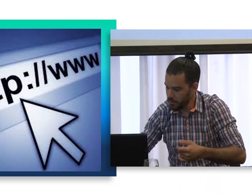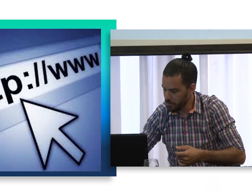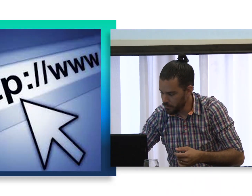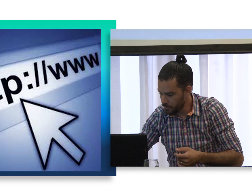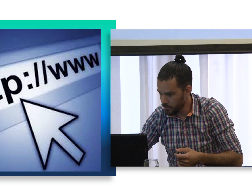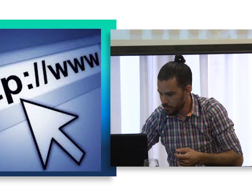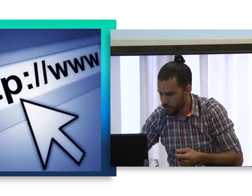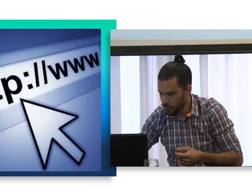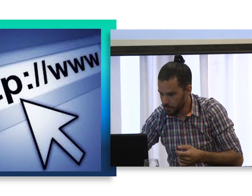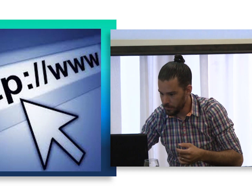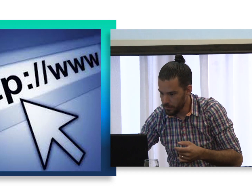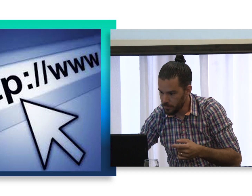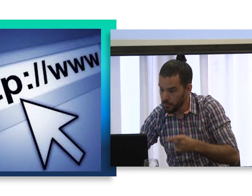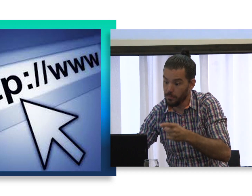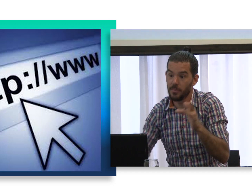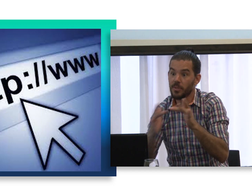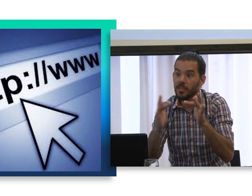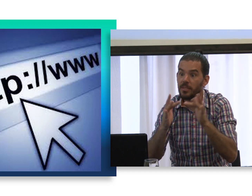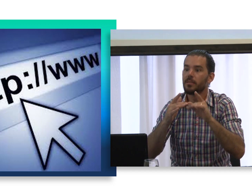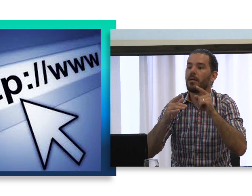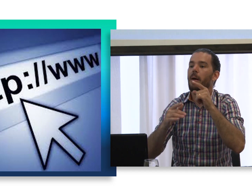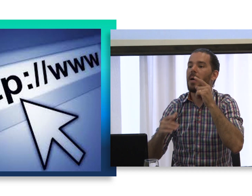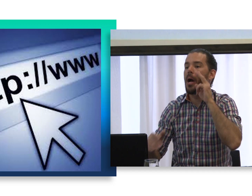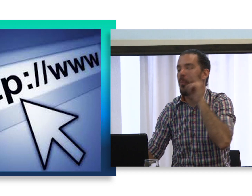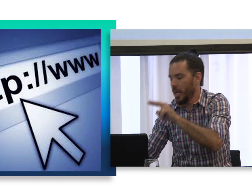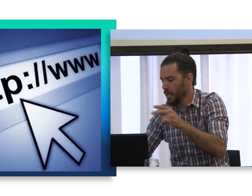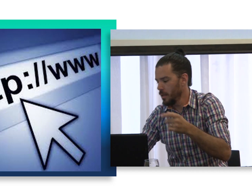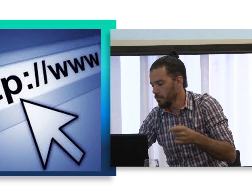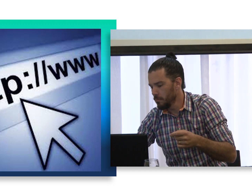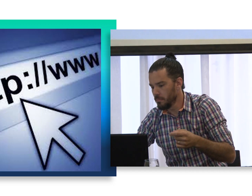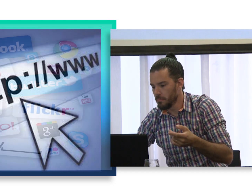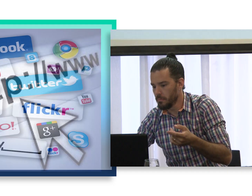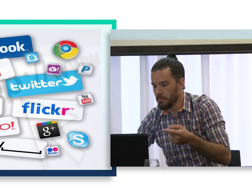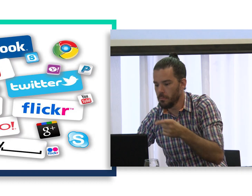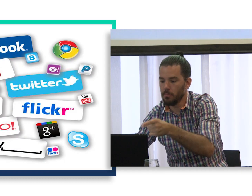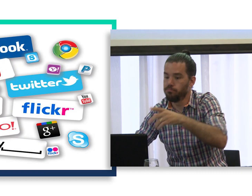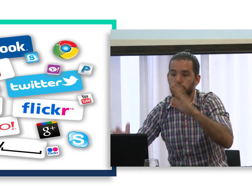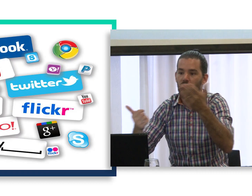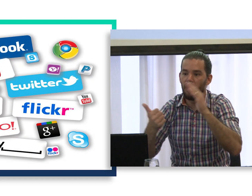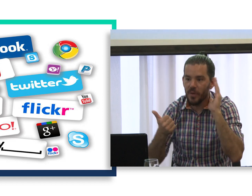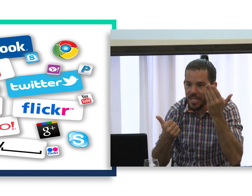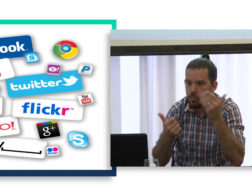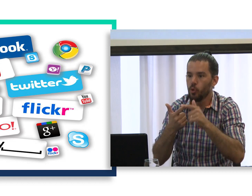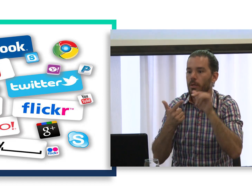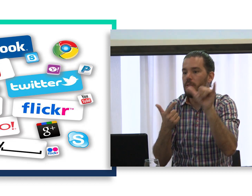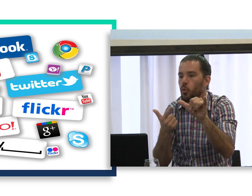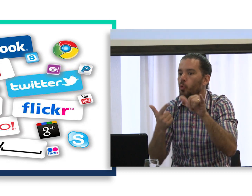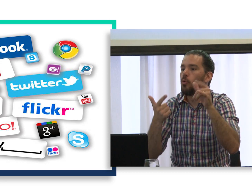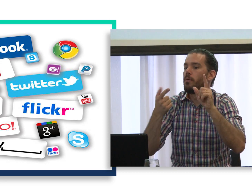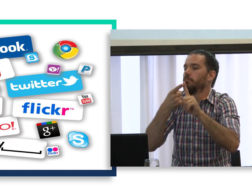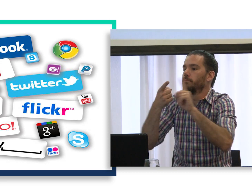Hay internet. Dice, en internet, por ejemplo, podemos ver Facebook,